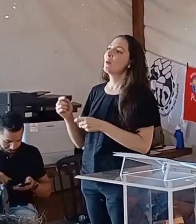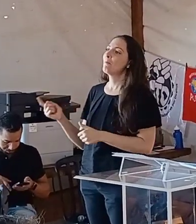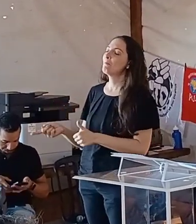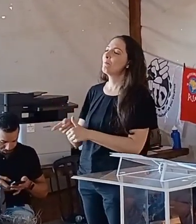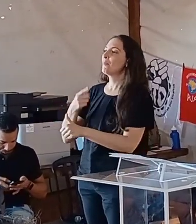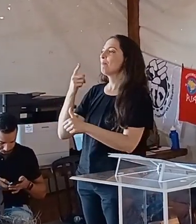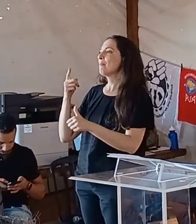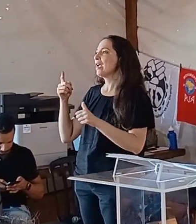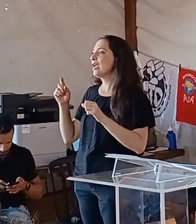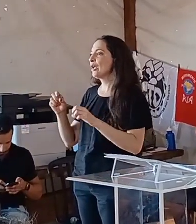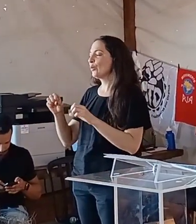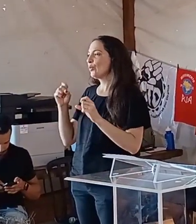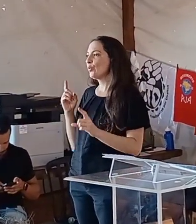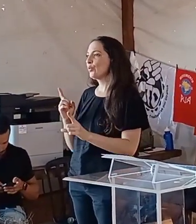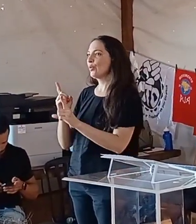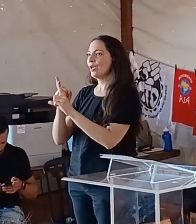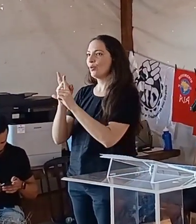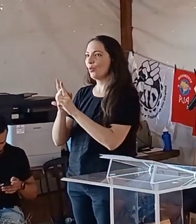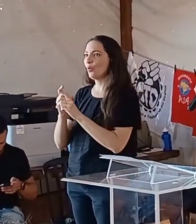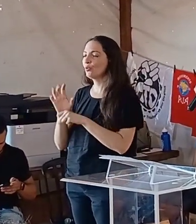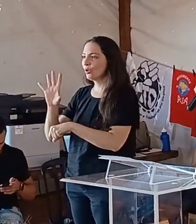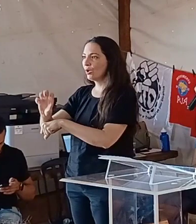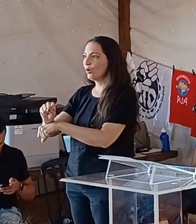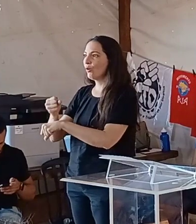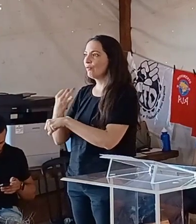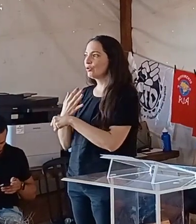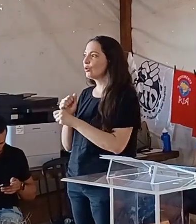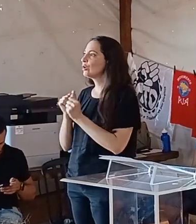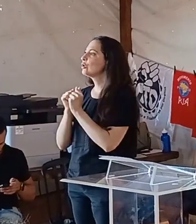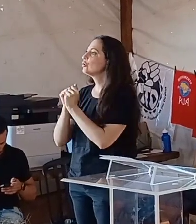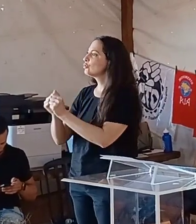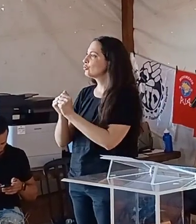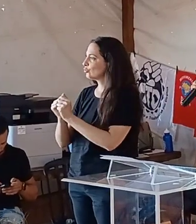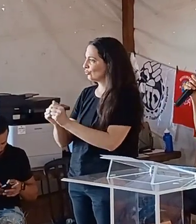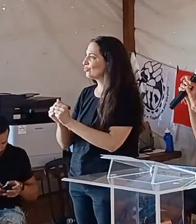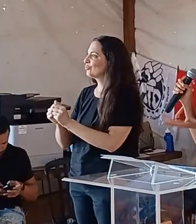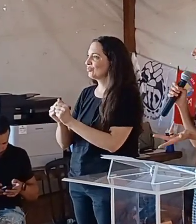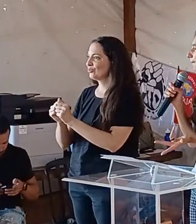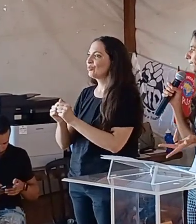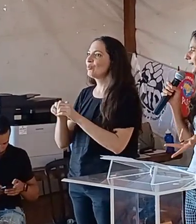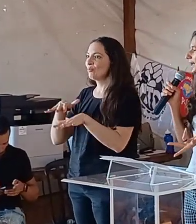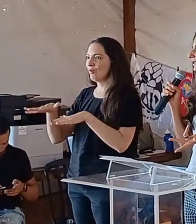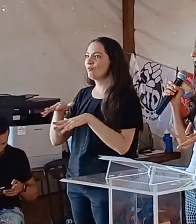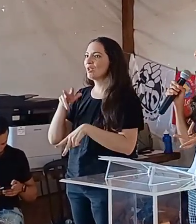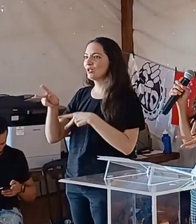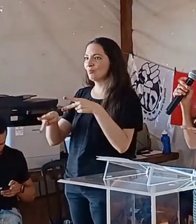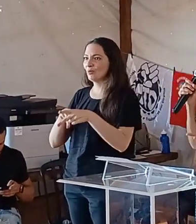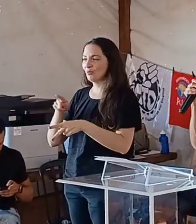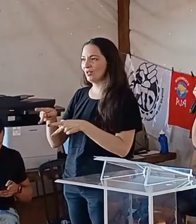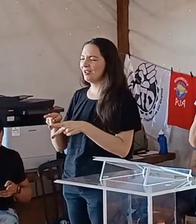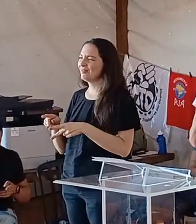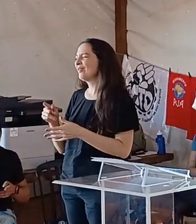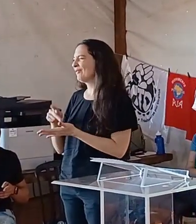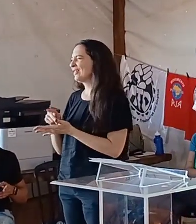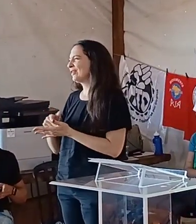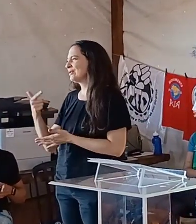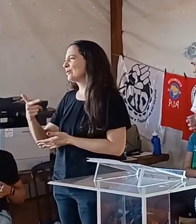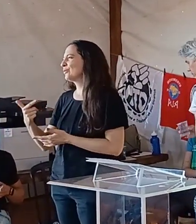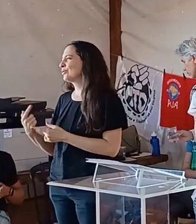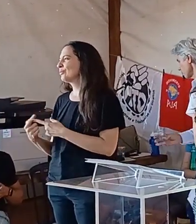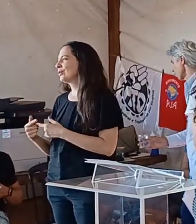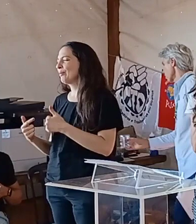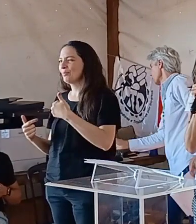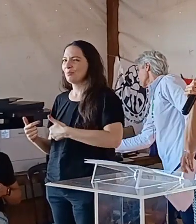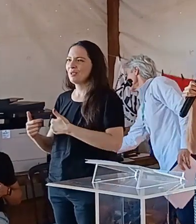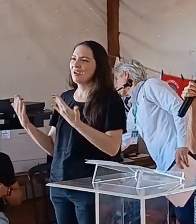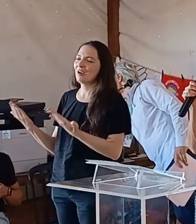da ouvidoria com os movimentos populares, segundo, né? Primeiro está sendo na posse, para conversarmos sobre o plano